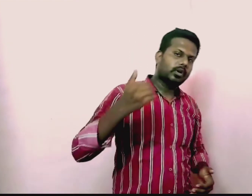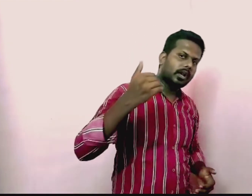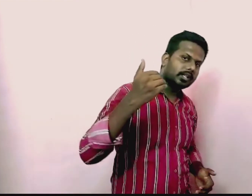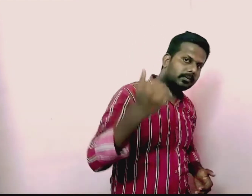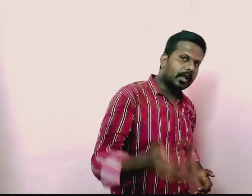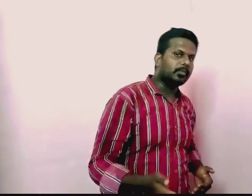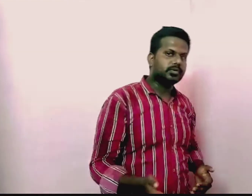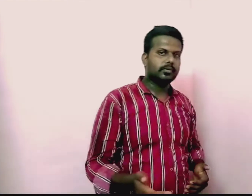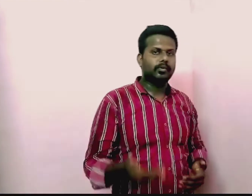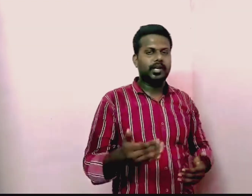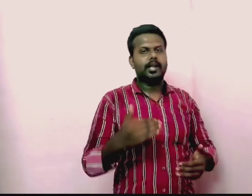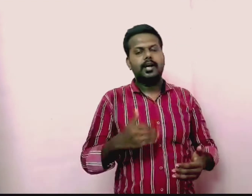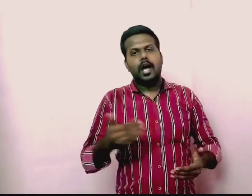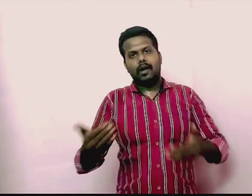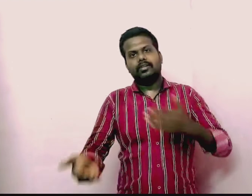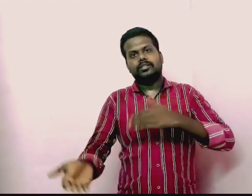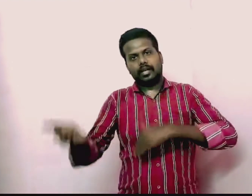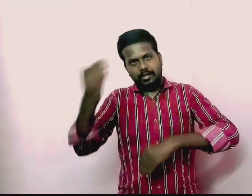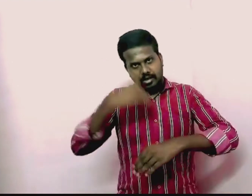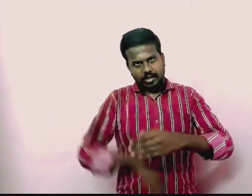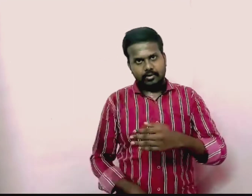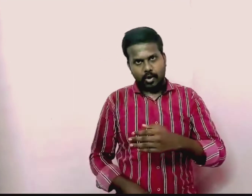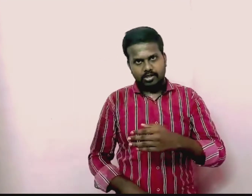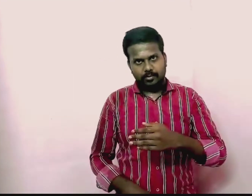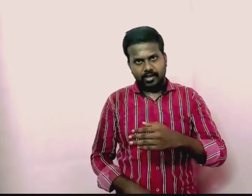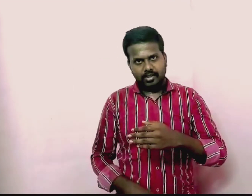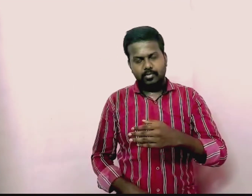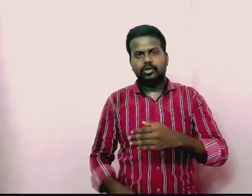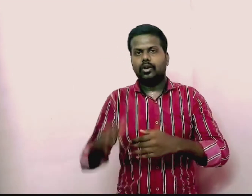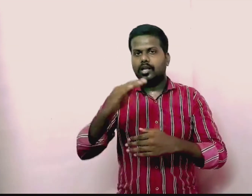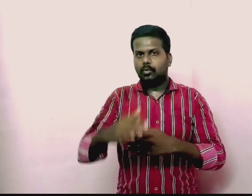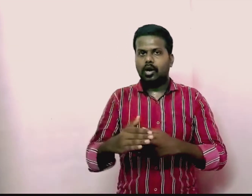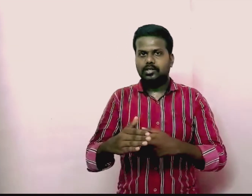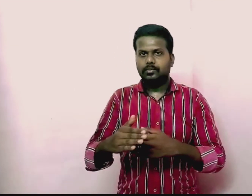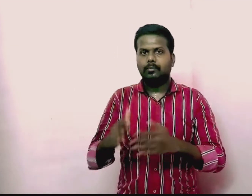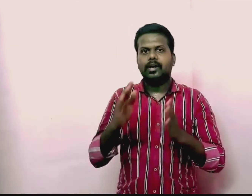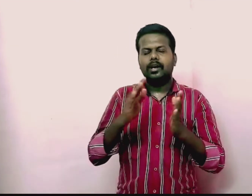உங்களால அதுக்கு மேல அப்ரோச் பண்ண முடியாது. ஏன்னா அவன் டக்குன்னு அந்த வாட்ஸ்அப்கே திரும்பி வந்தாலும் அந்த வாட்ஸ்அப் நம்பர்